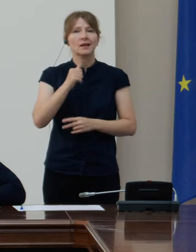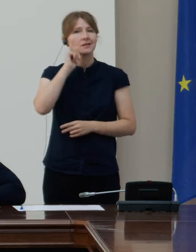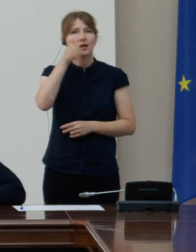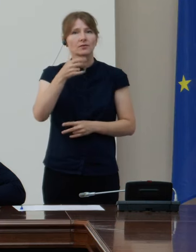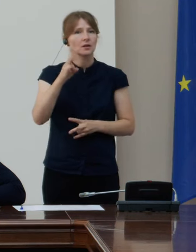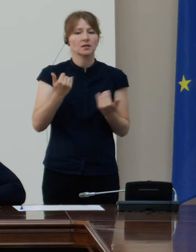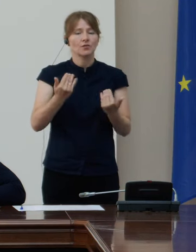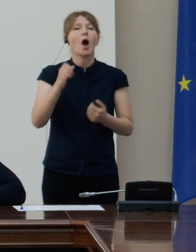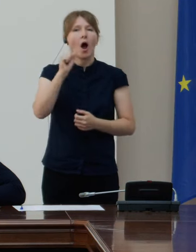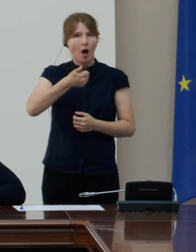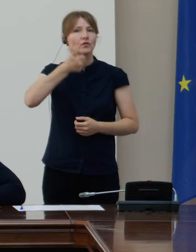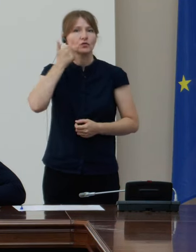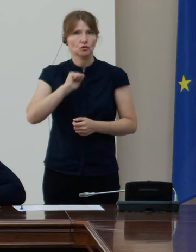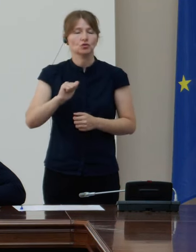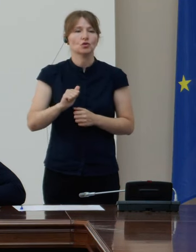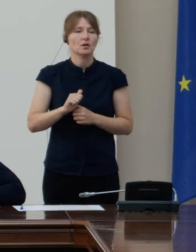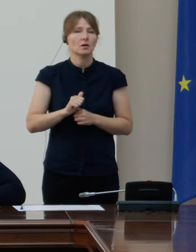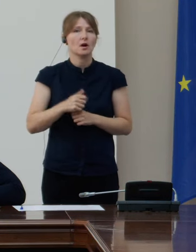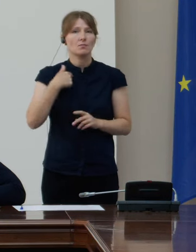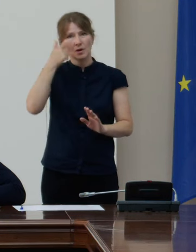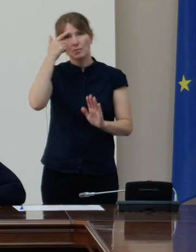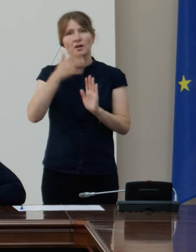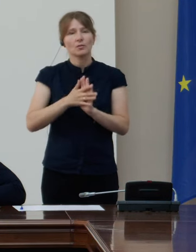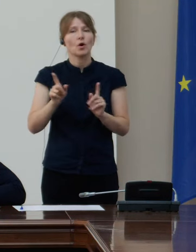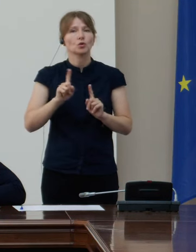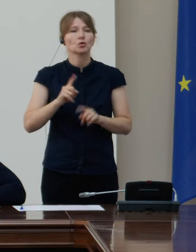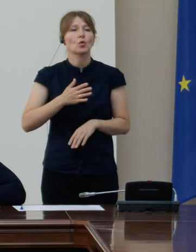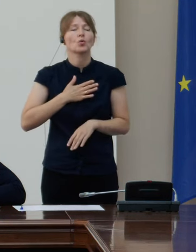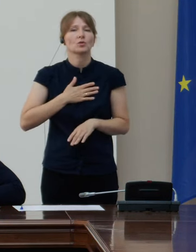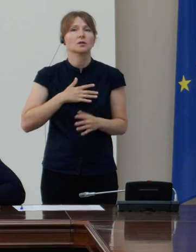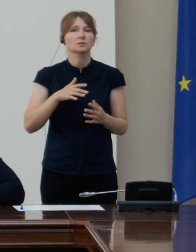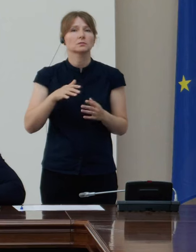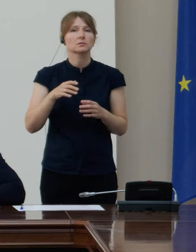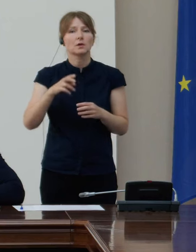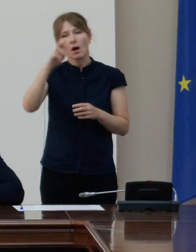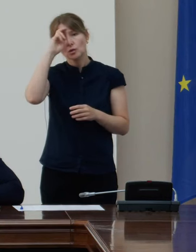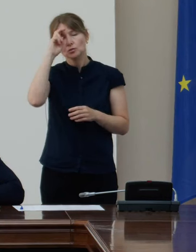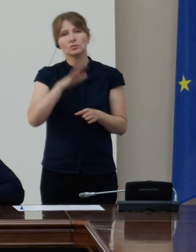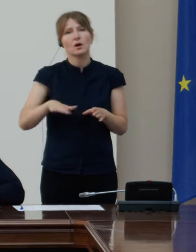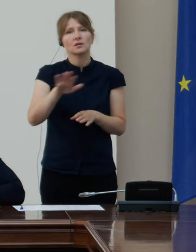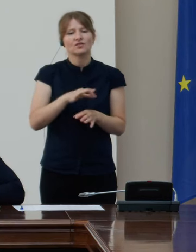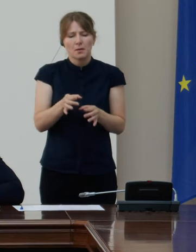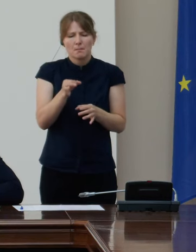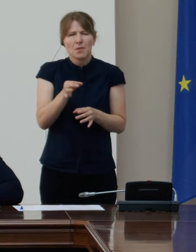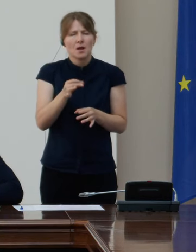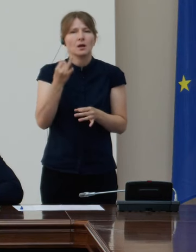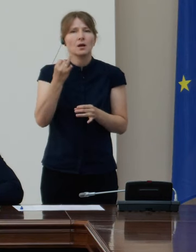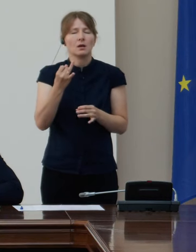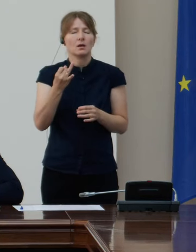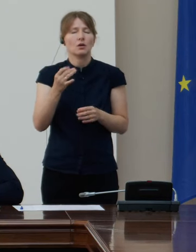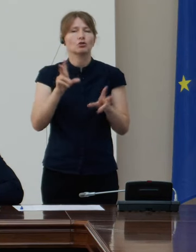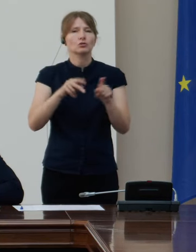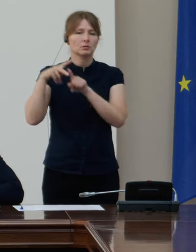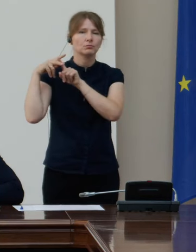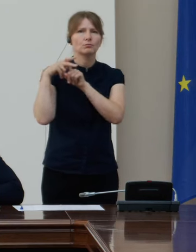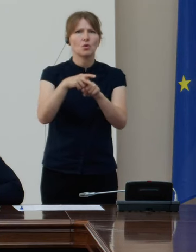dar ieri. Înțelegem că într-o țară afectată de migrație și într-o țară atât de mică, este foarte greu să găsești